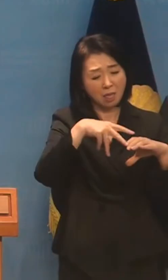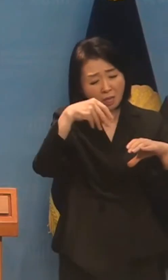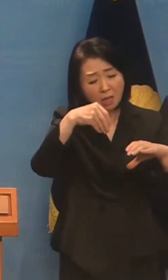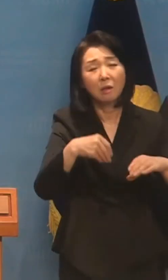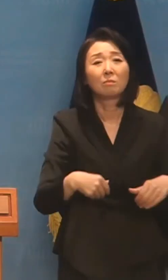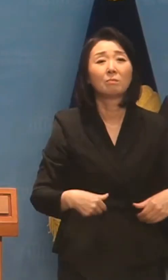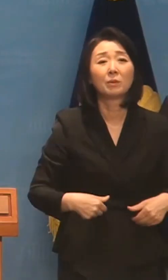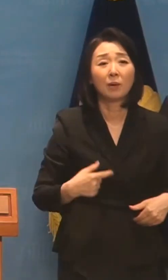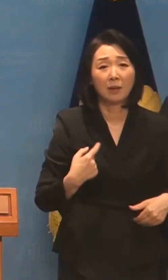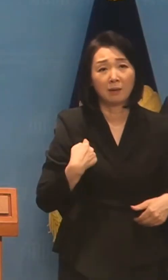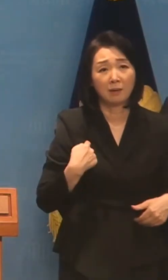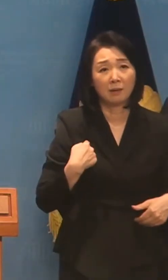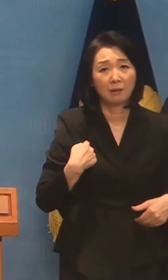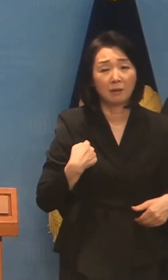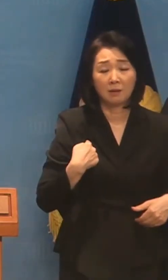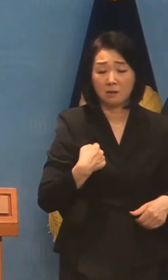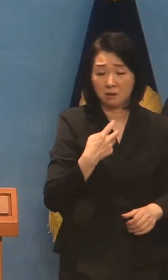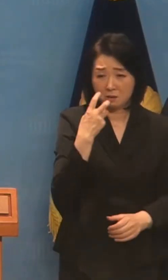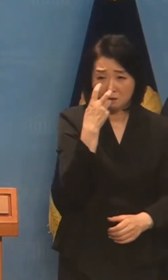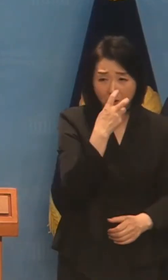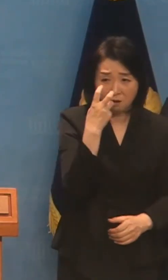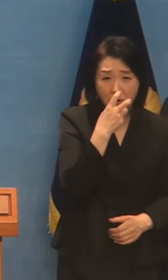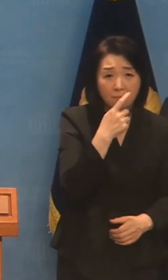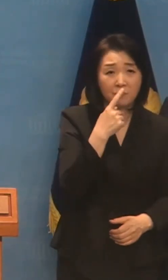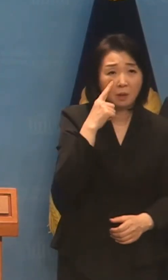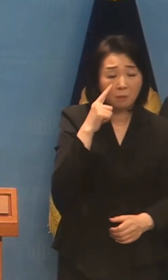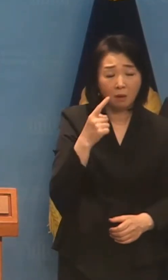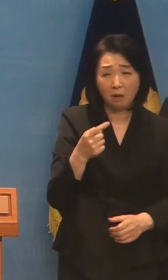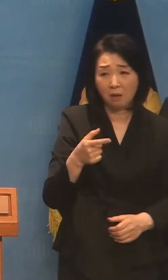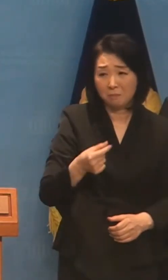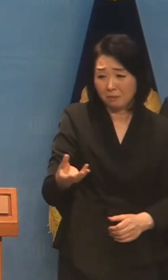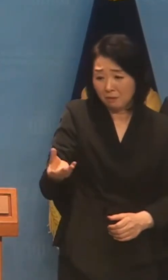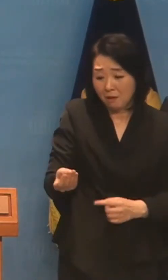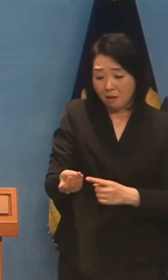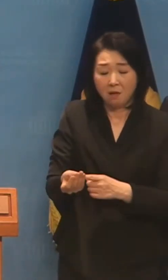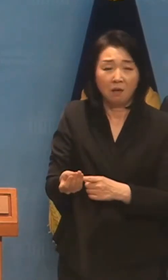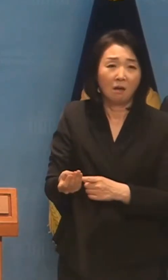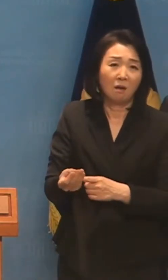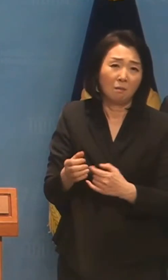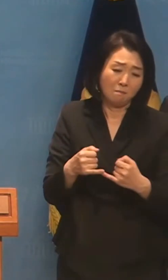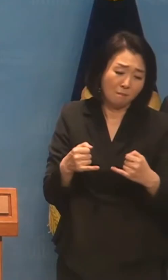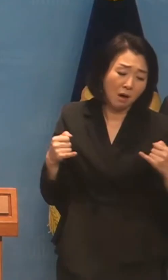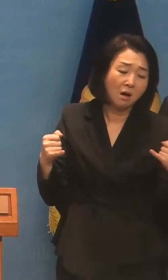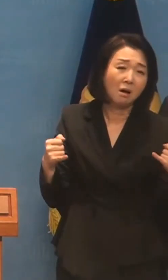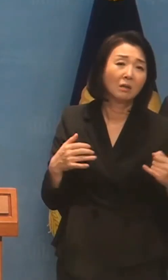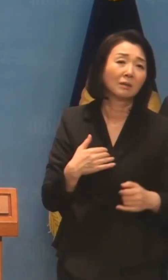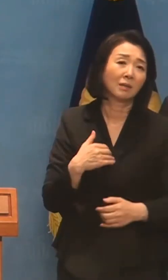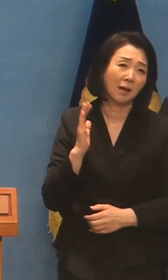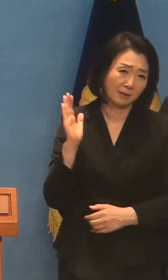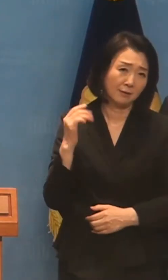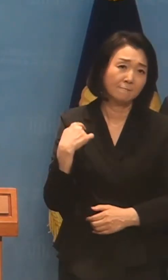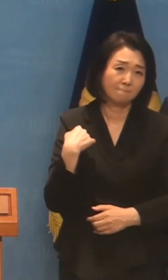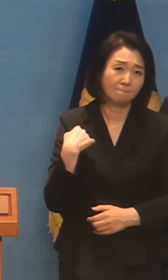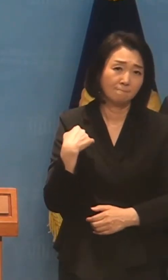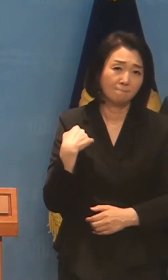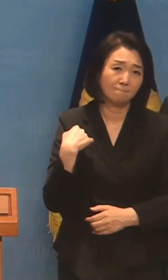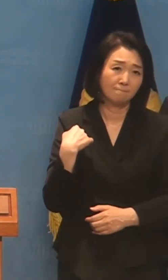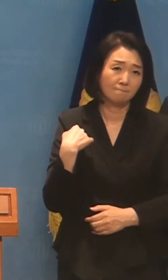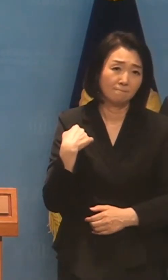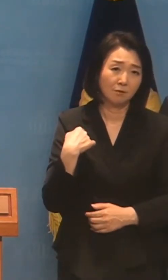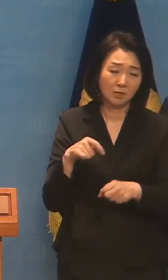합니다. 검사를 하려고 빚을 진다는 것이 바로 제 이야기입니다.